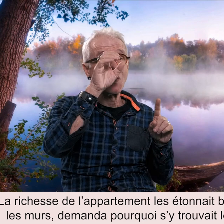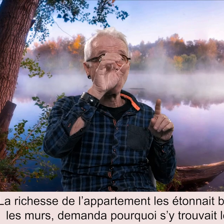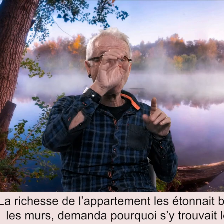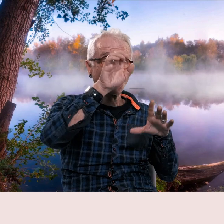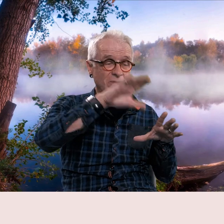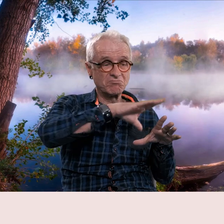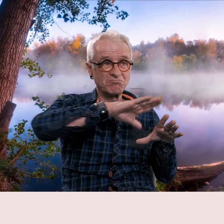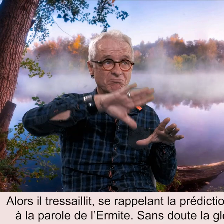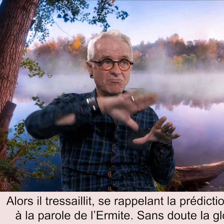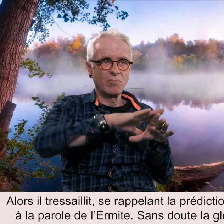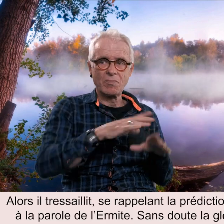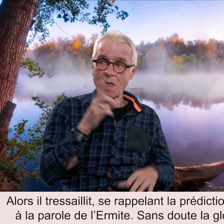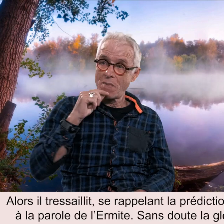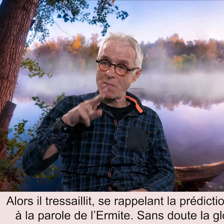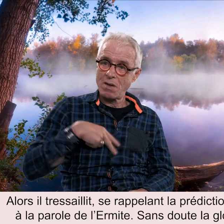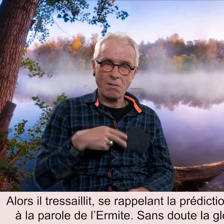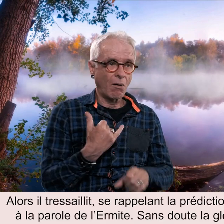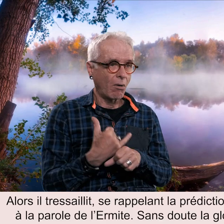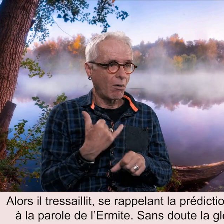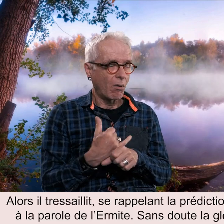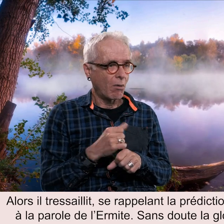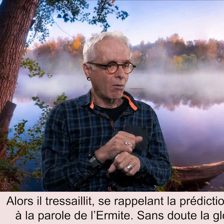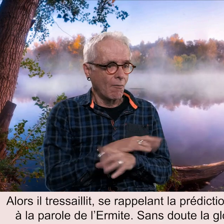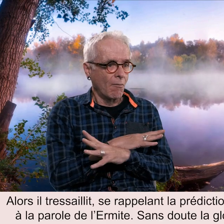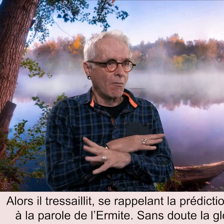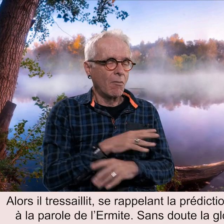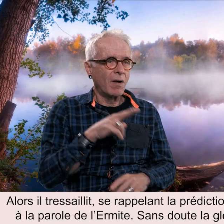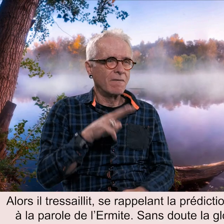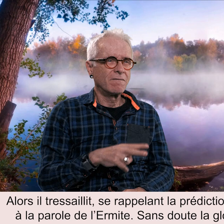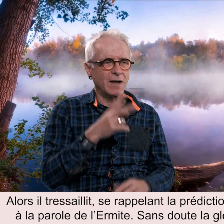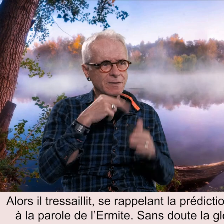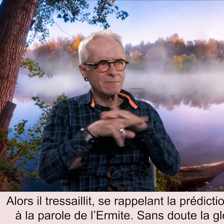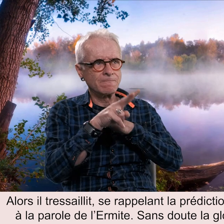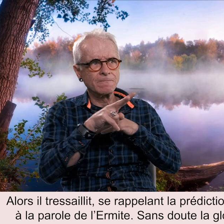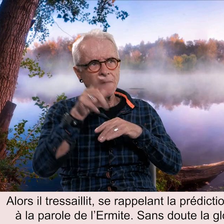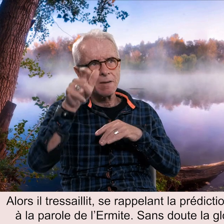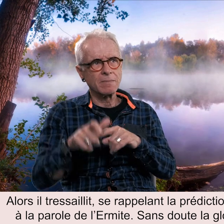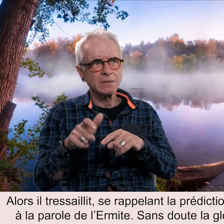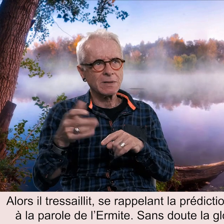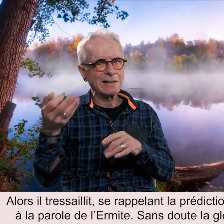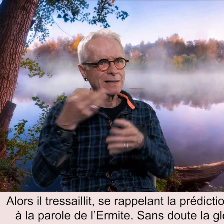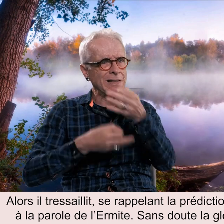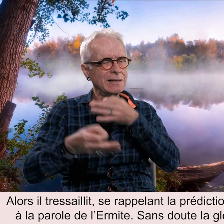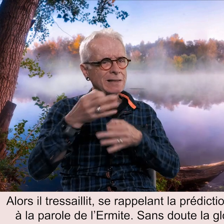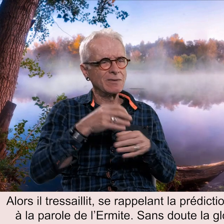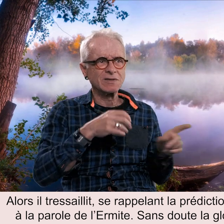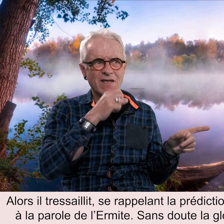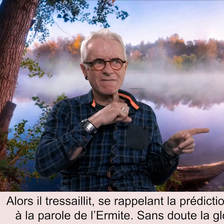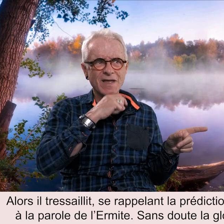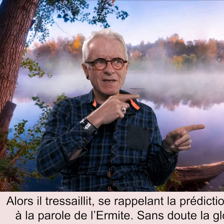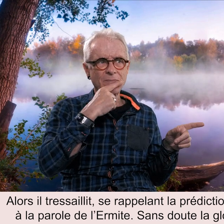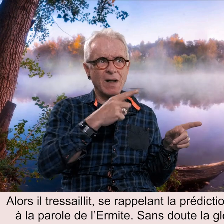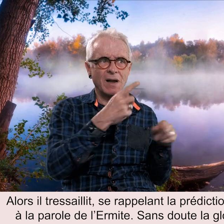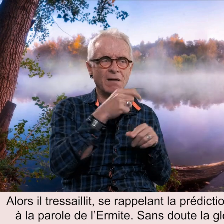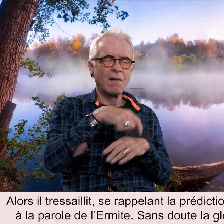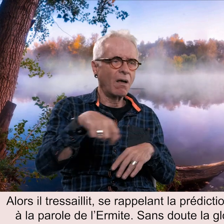père ? » Alors il tressaillit, se rappelant la prédiction du bohème, et la vieille songeait à la parole de